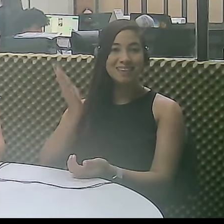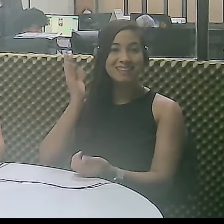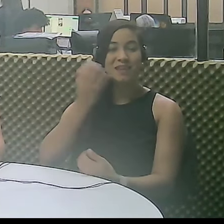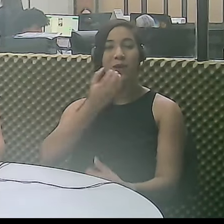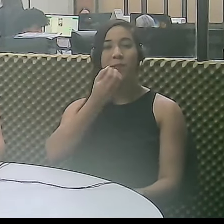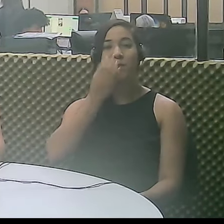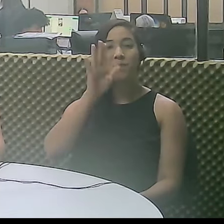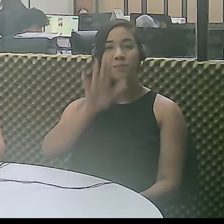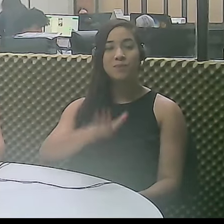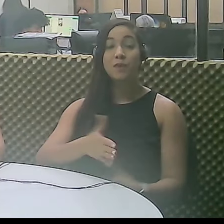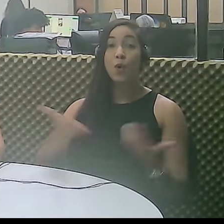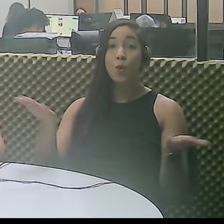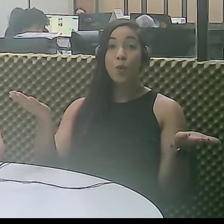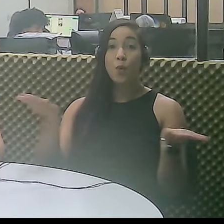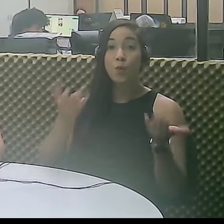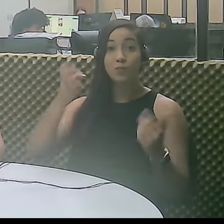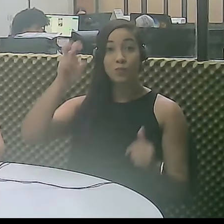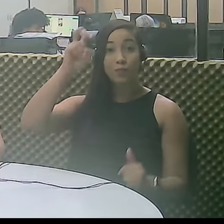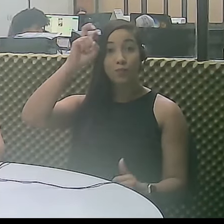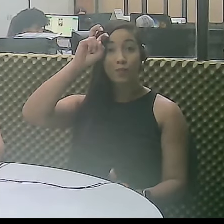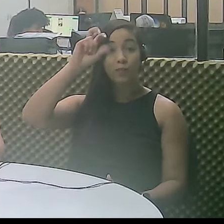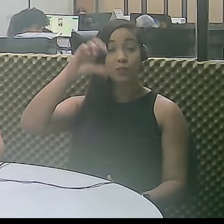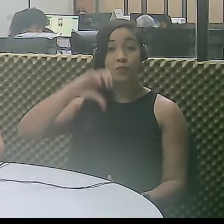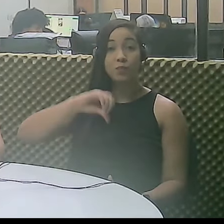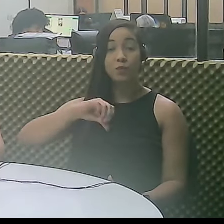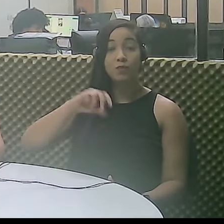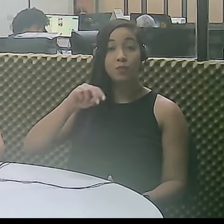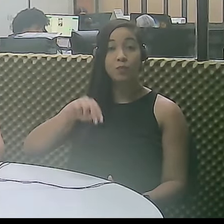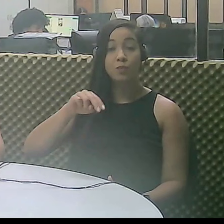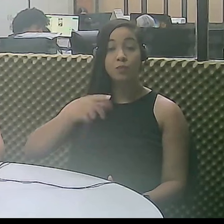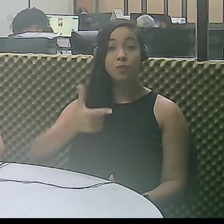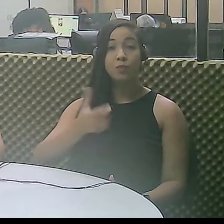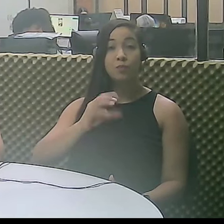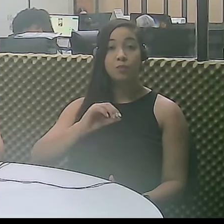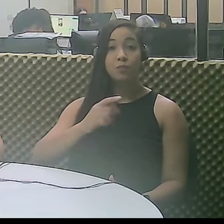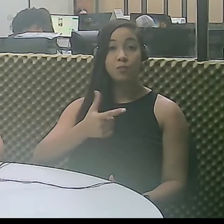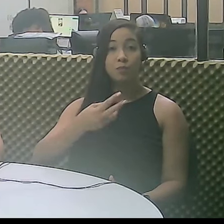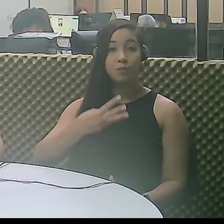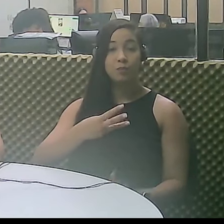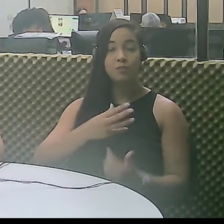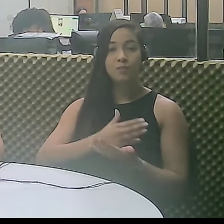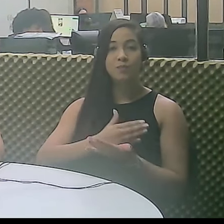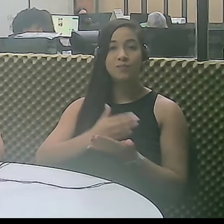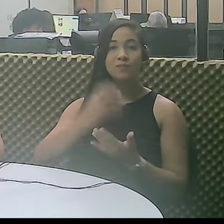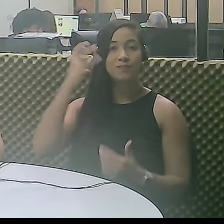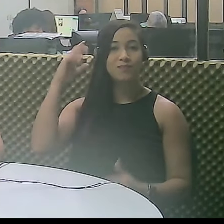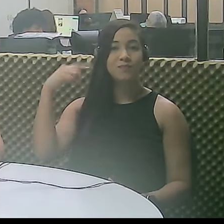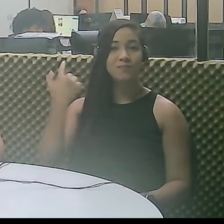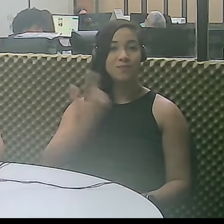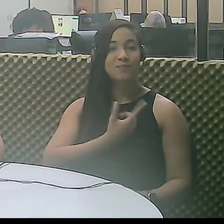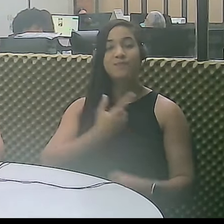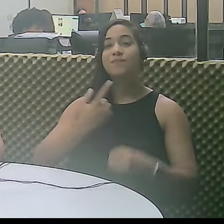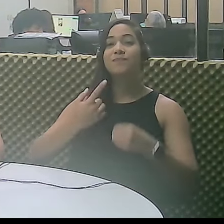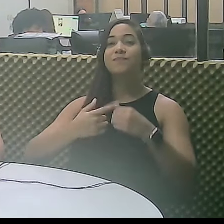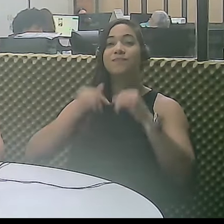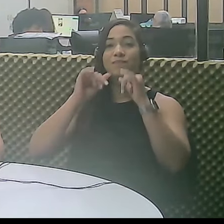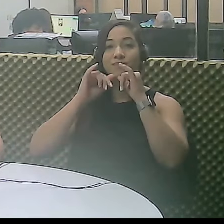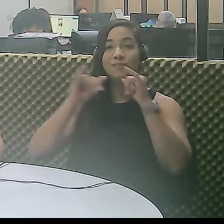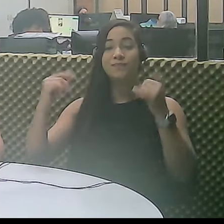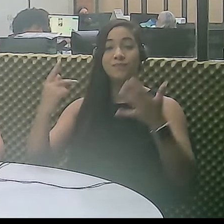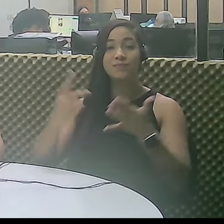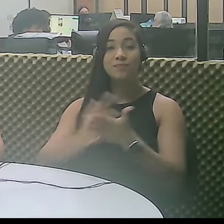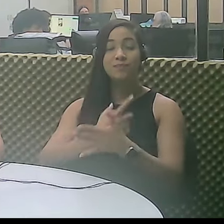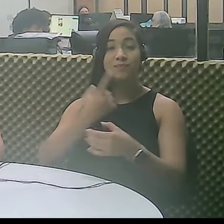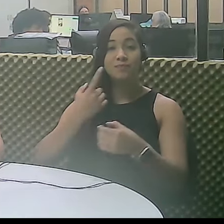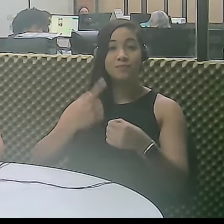Olá, boa tarde. Hoje é quinta-feira, dia 9 de novembro de 2023. Está no ar a Rádio Nossa Cidade com o boletim